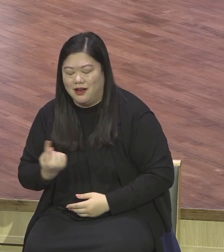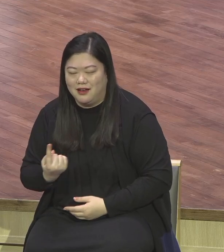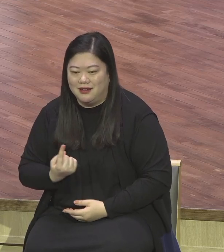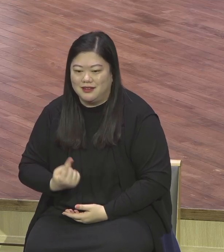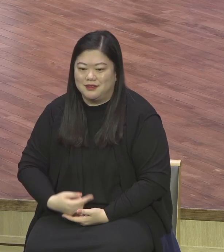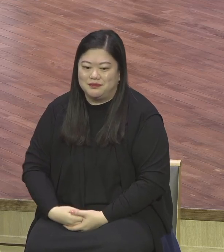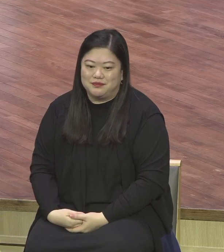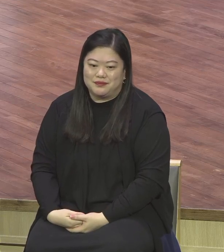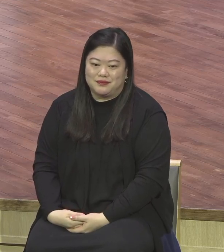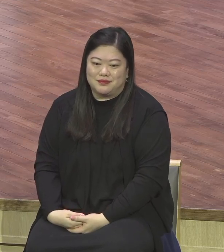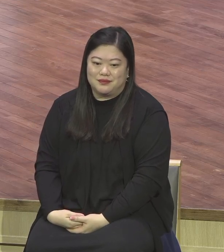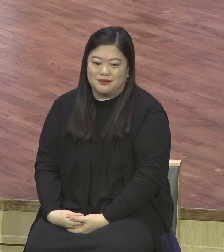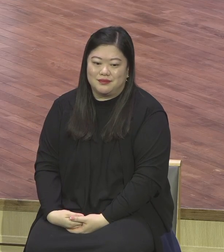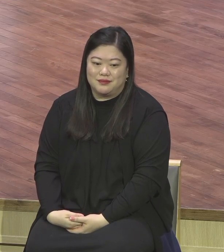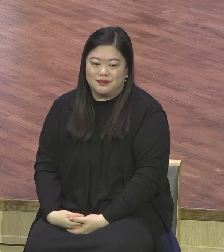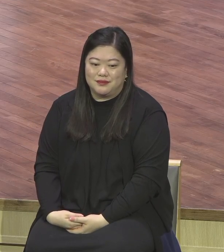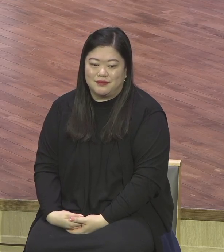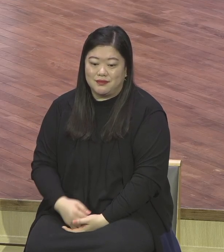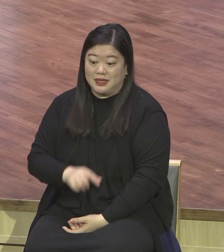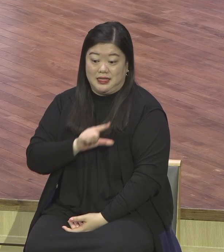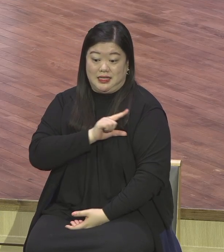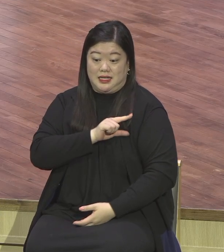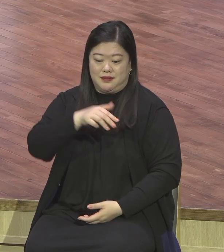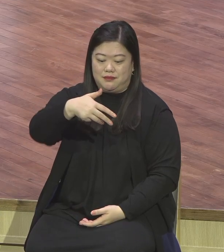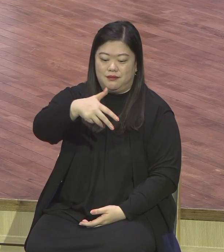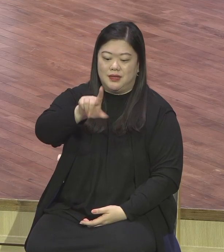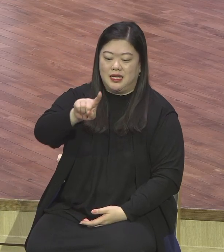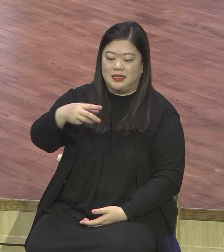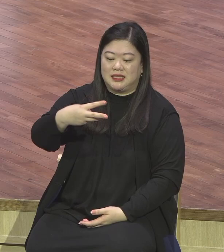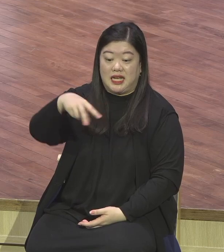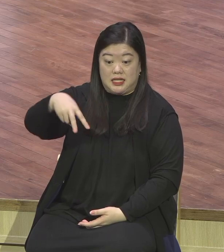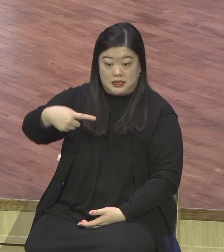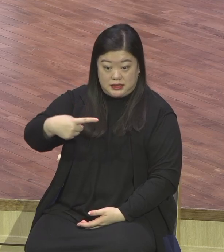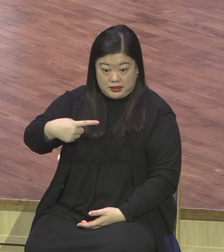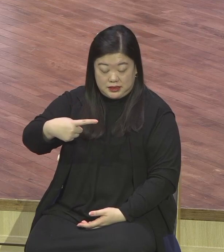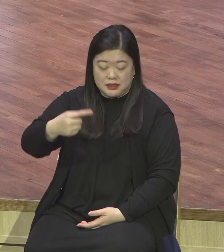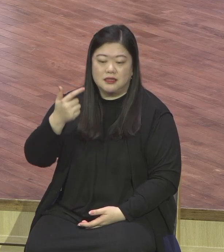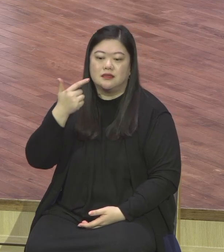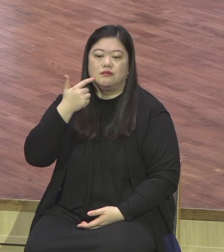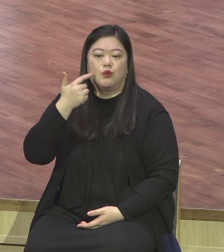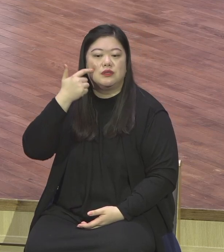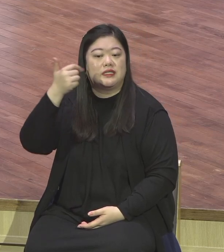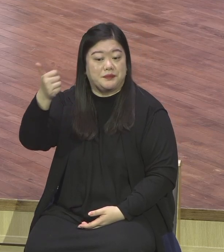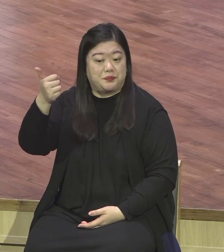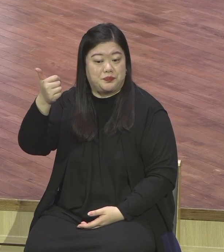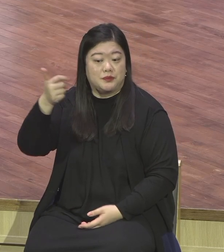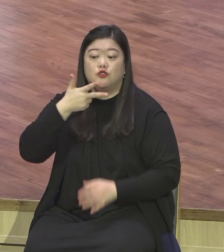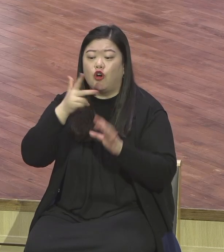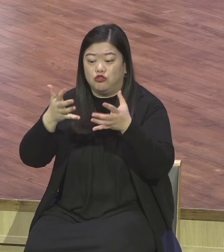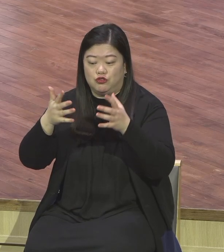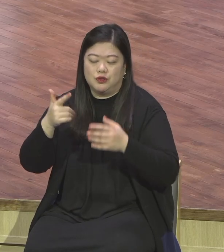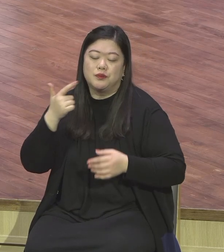찰스 스포츠 목사님 유명한 영국 목사님 이런 유명한 말이었습니다